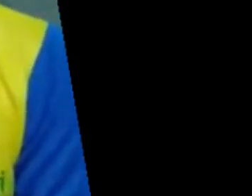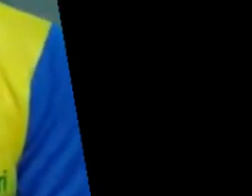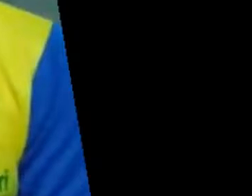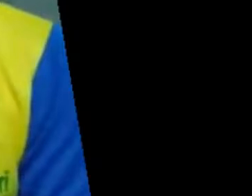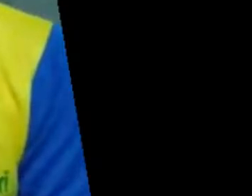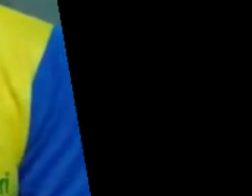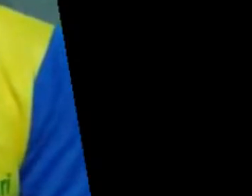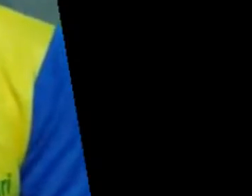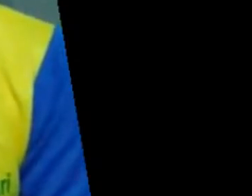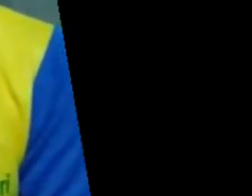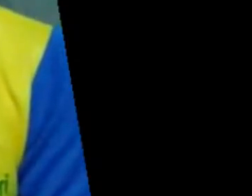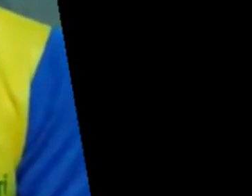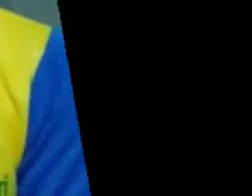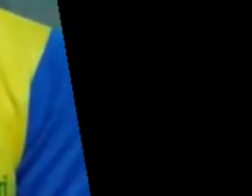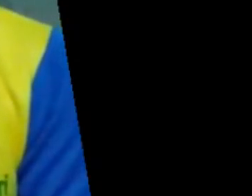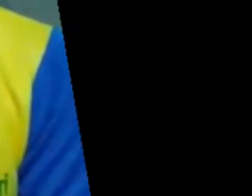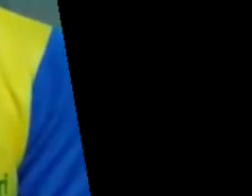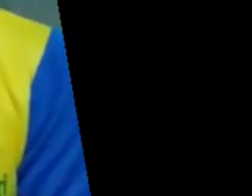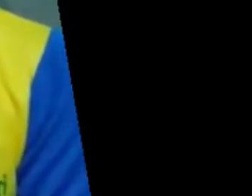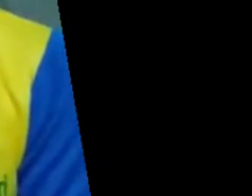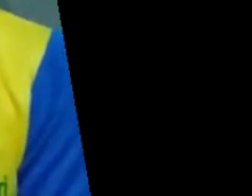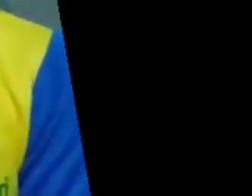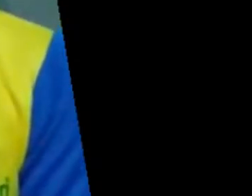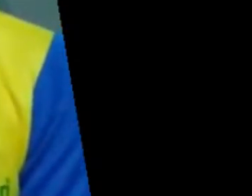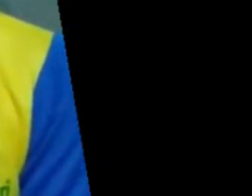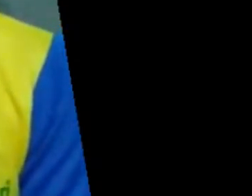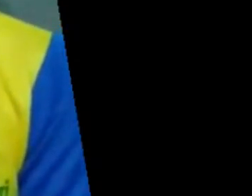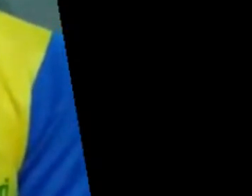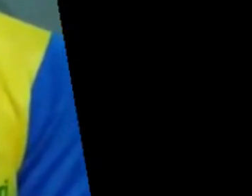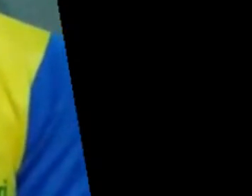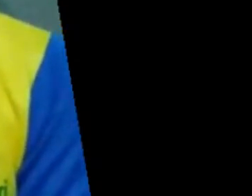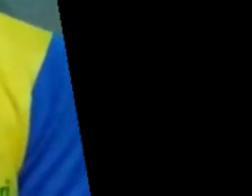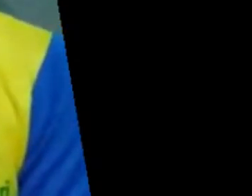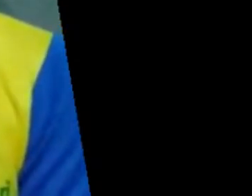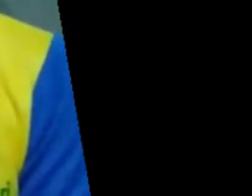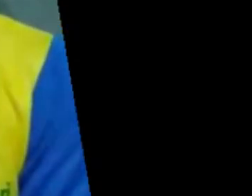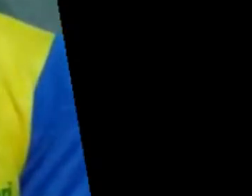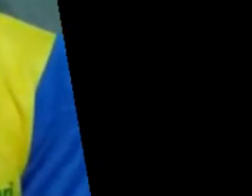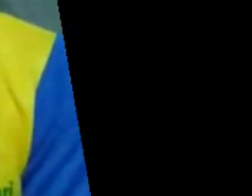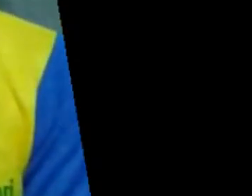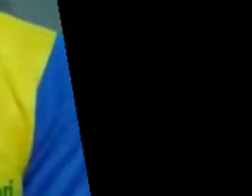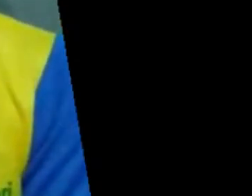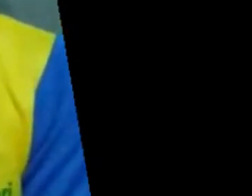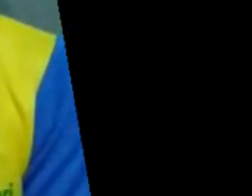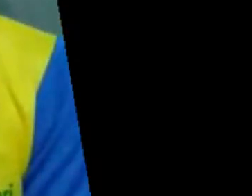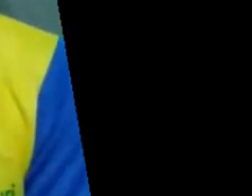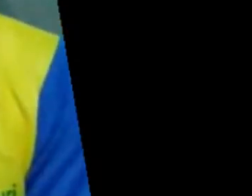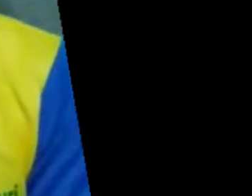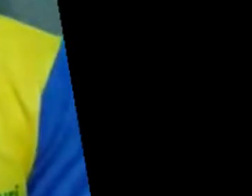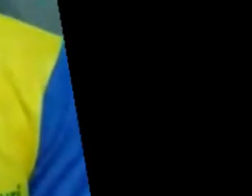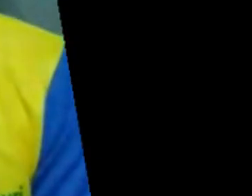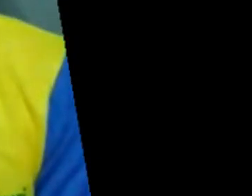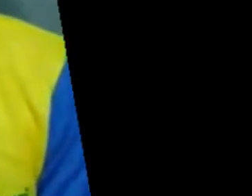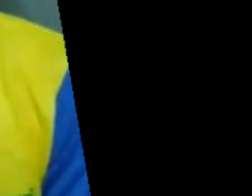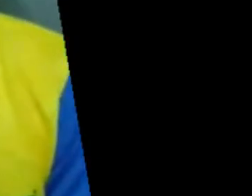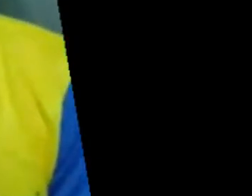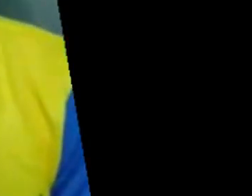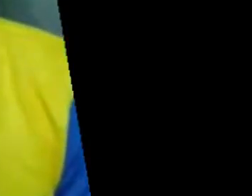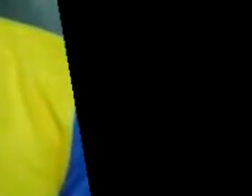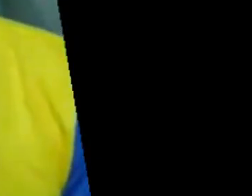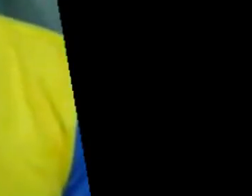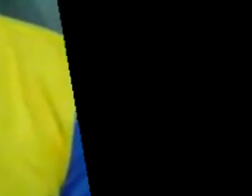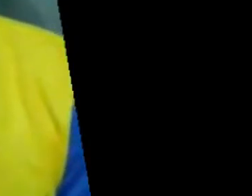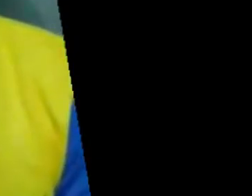morte, talvez a gente vivesse mais. Talvez a gente colocasse nossa melhor roupa hoje. Talvez a gente comesse